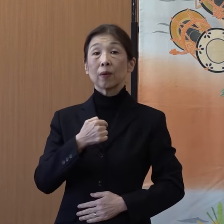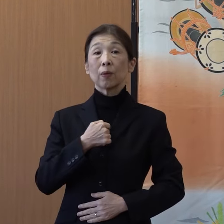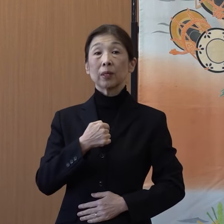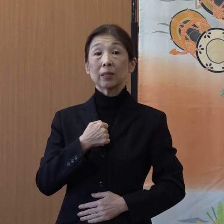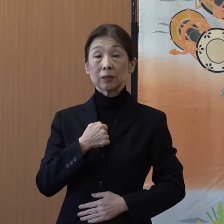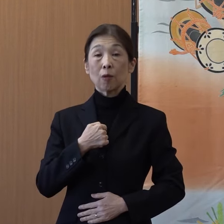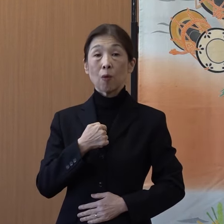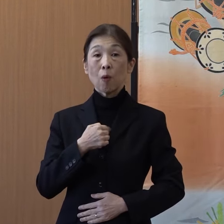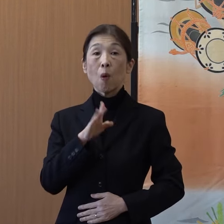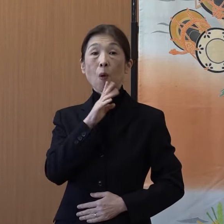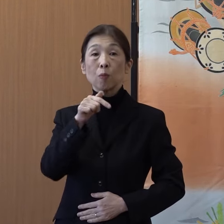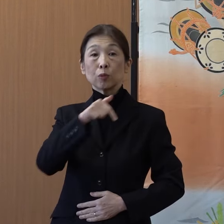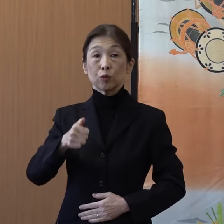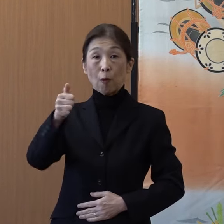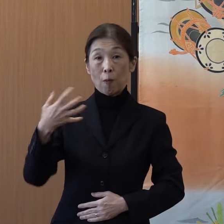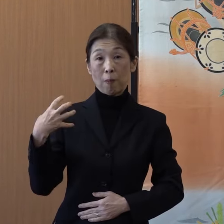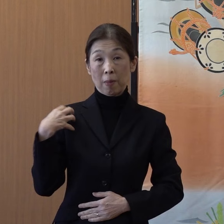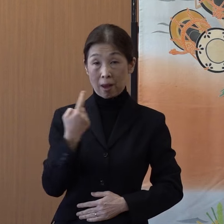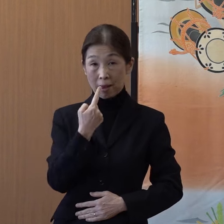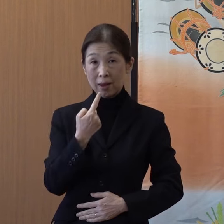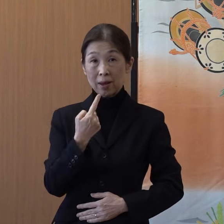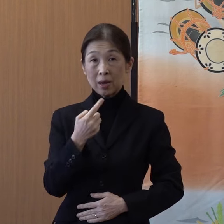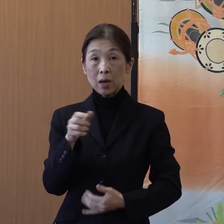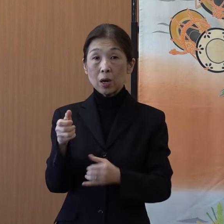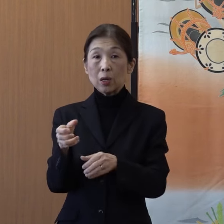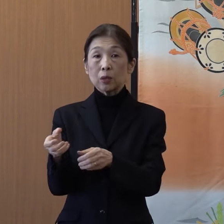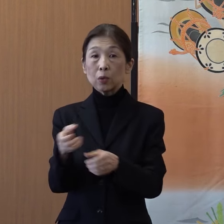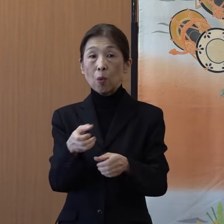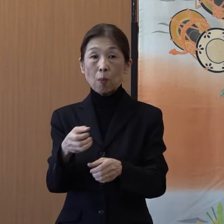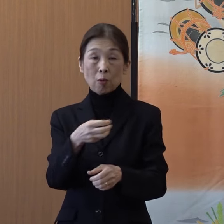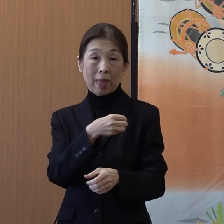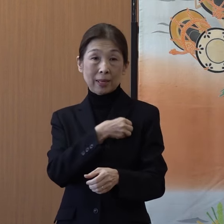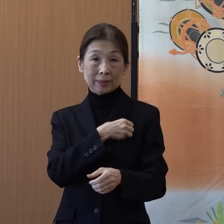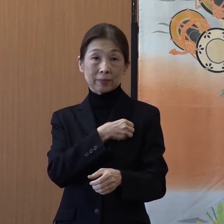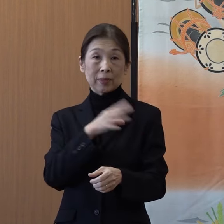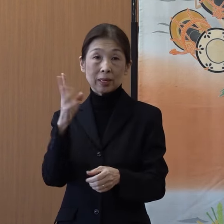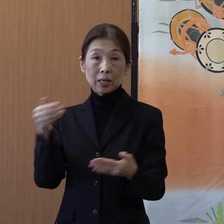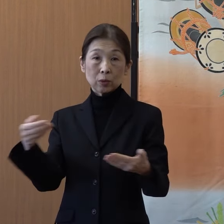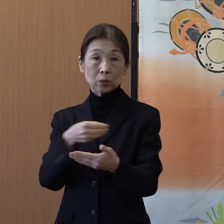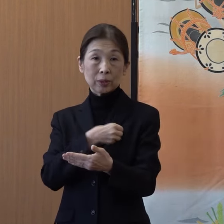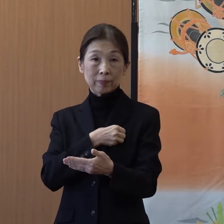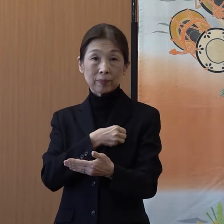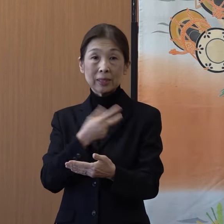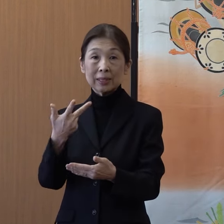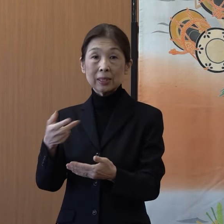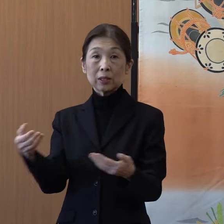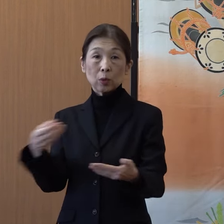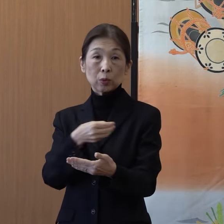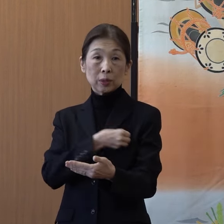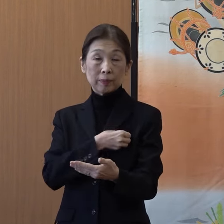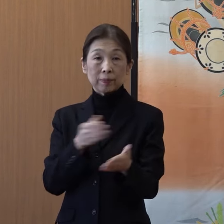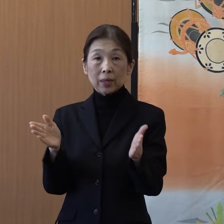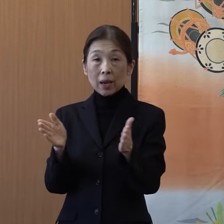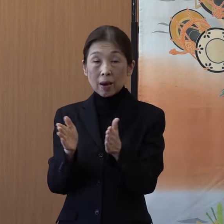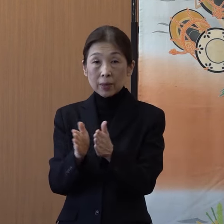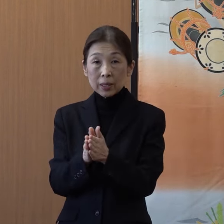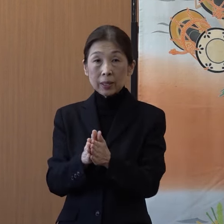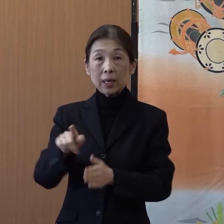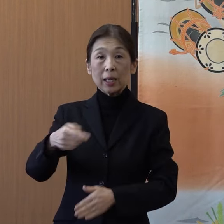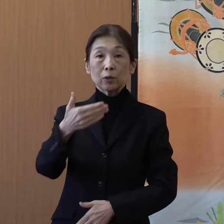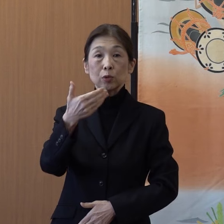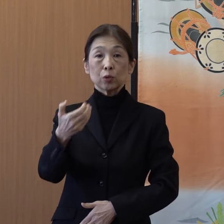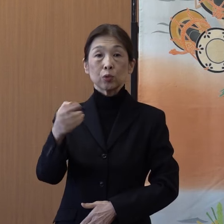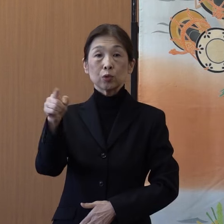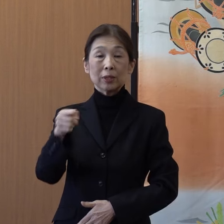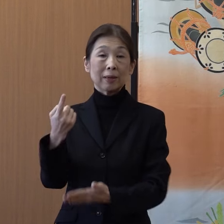水防本部長といたしまして、消防団員、県職員、市職員など約190名が参加